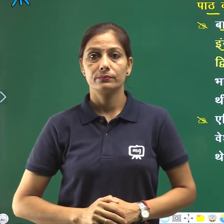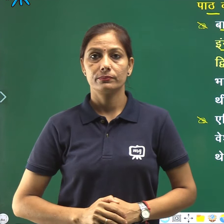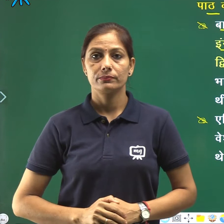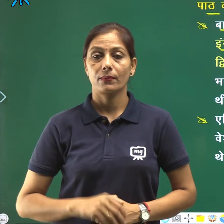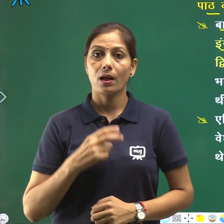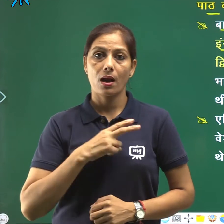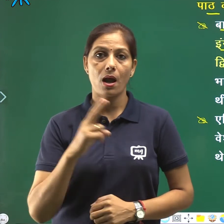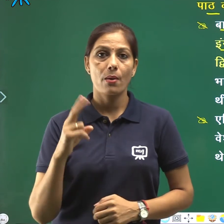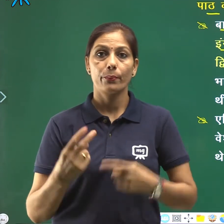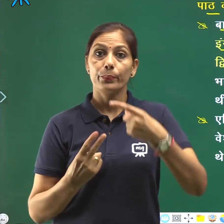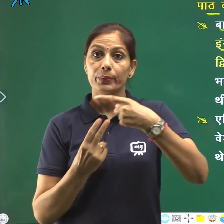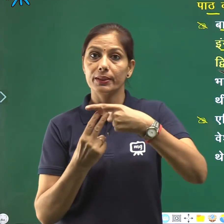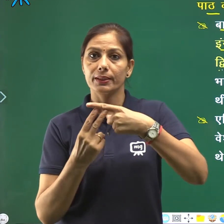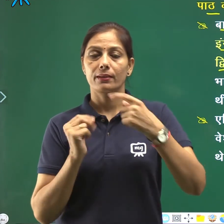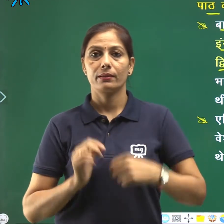एलिजाबेथ द्वितीय